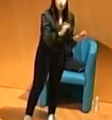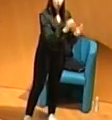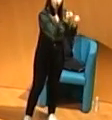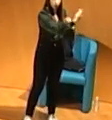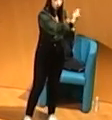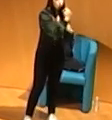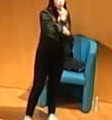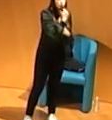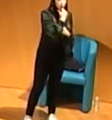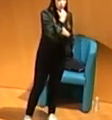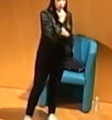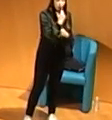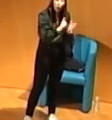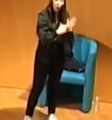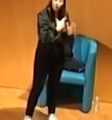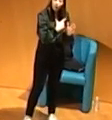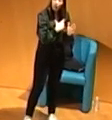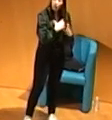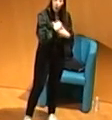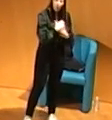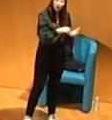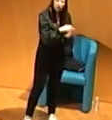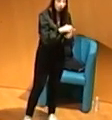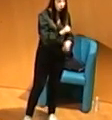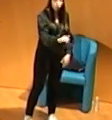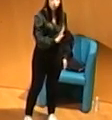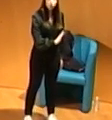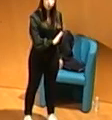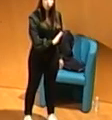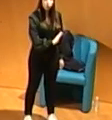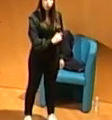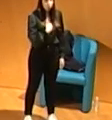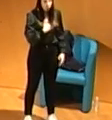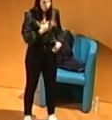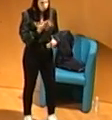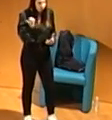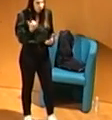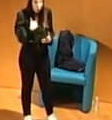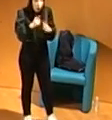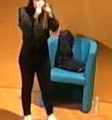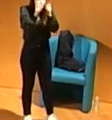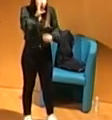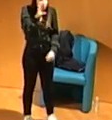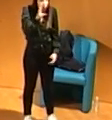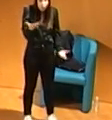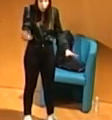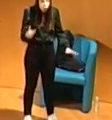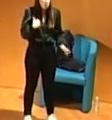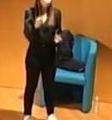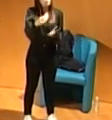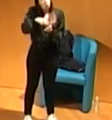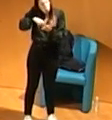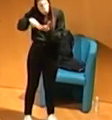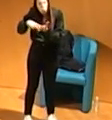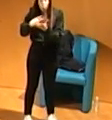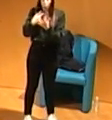jamais recommencé de crise d'angoisse. Vous voyez? C'est une compétence que je n'avais pas. Moi, je suis que sa mère. J'ai beaucoup lu, j'ai beaucoup